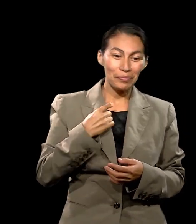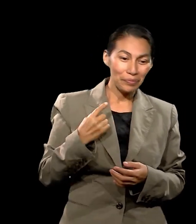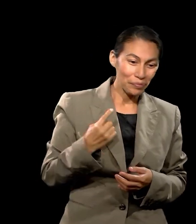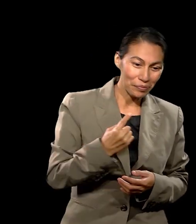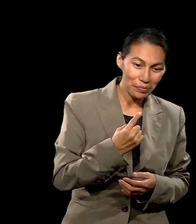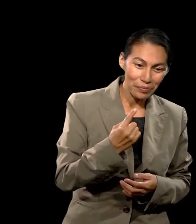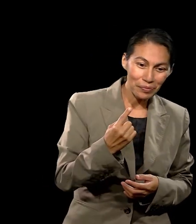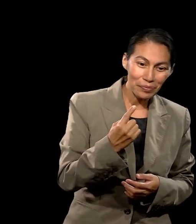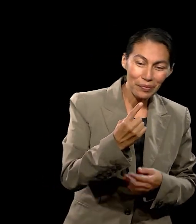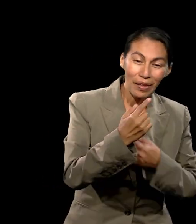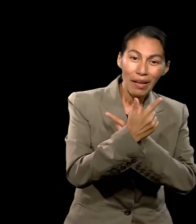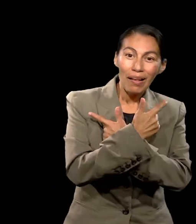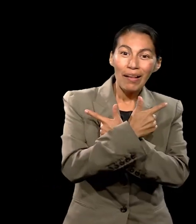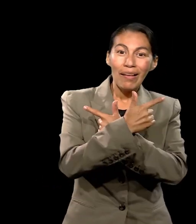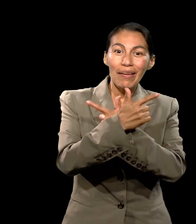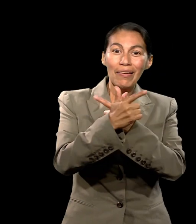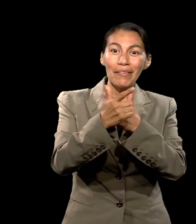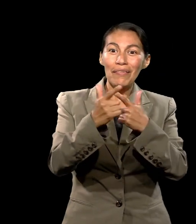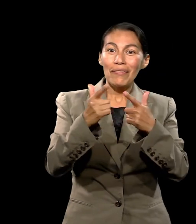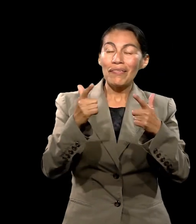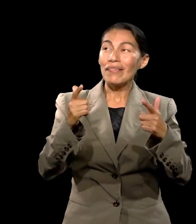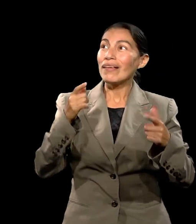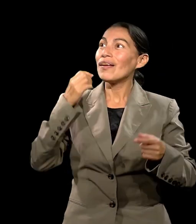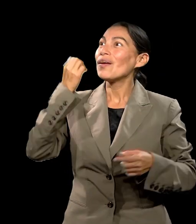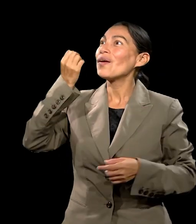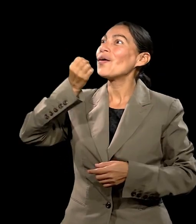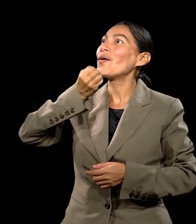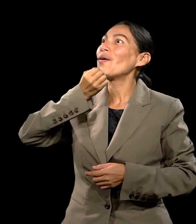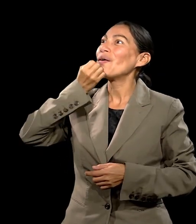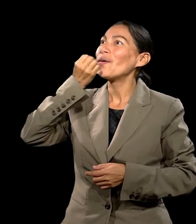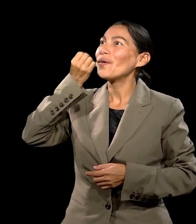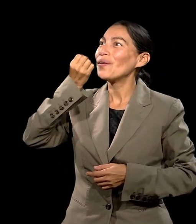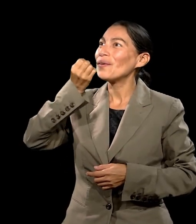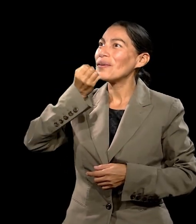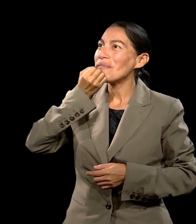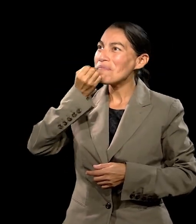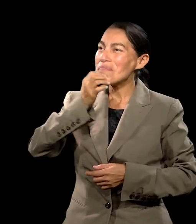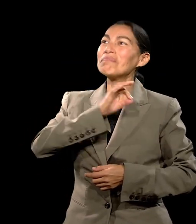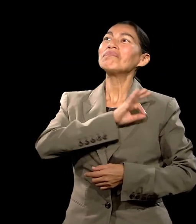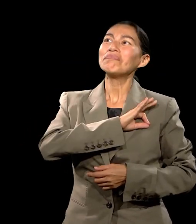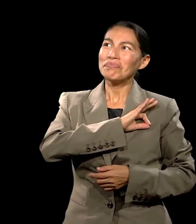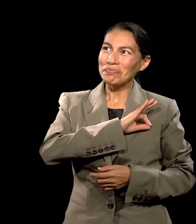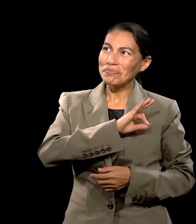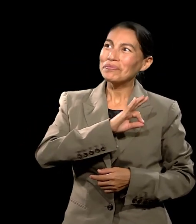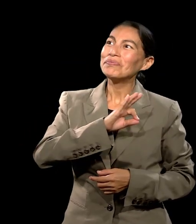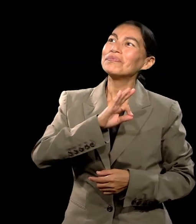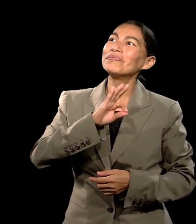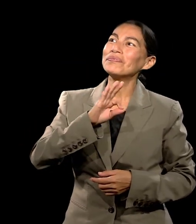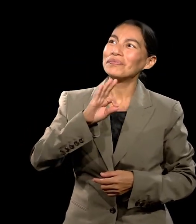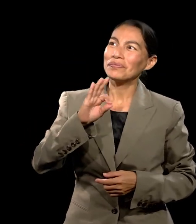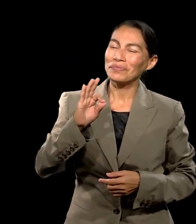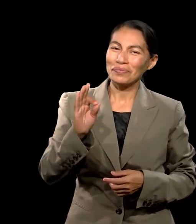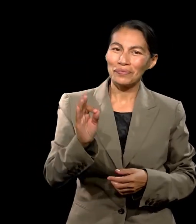Dios te habrá de Israel.